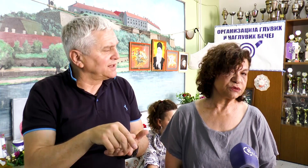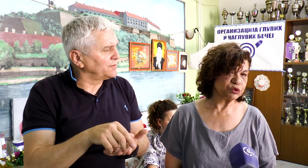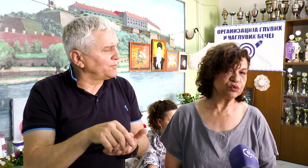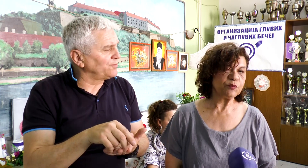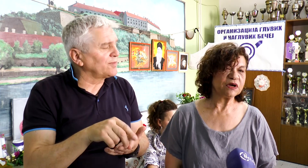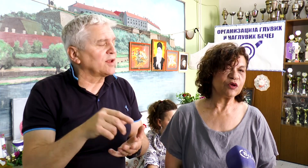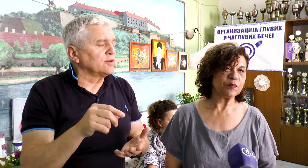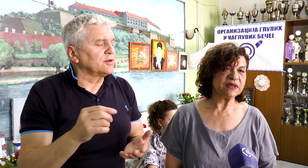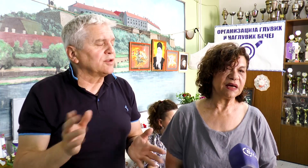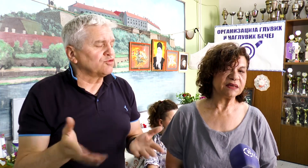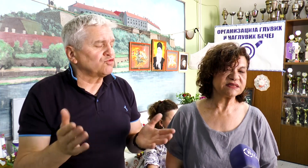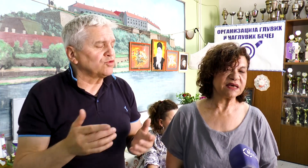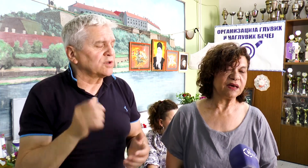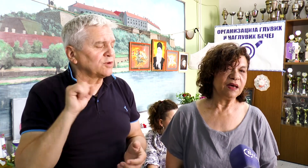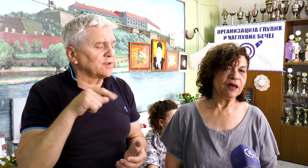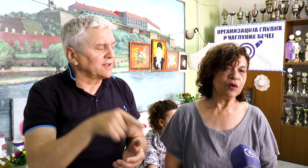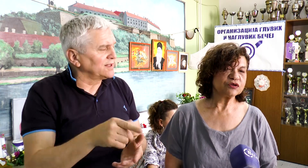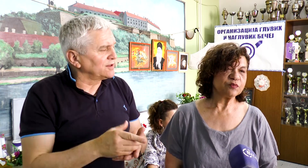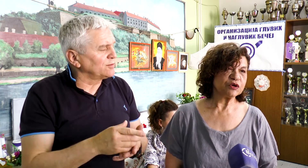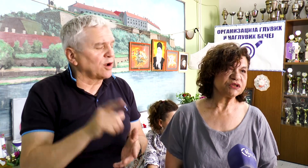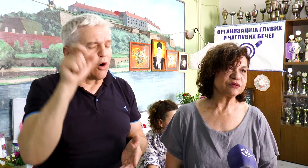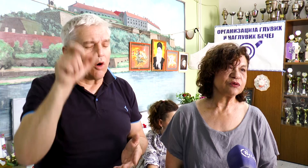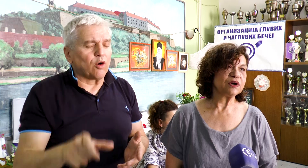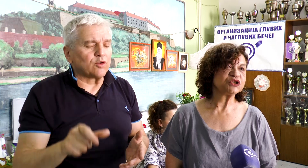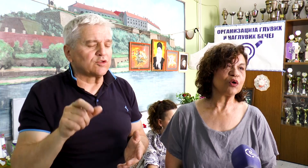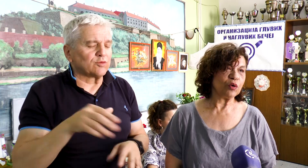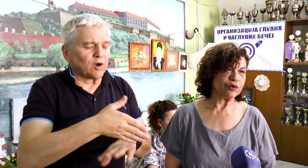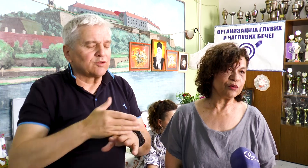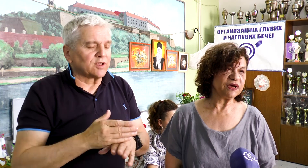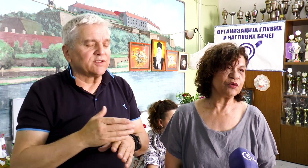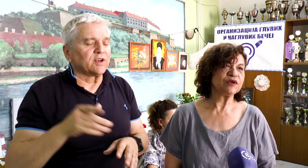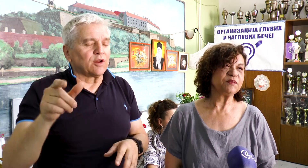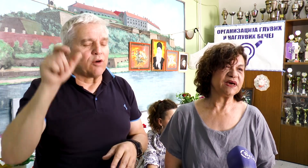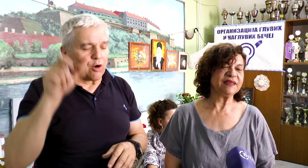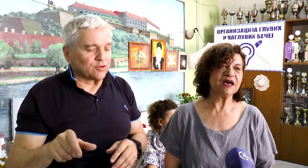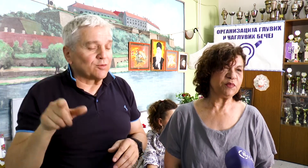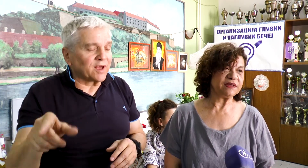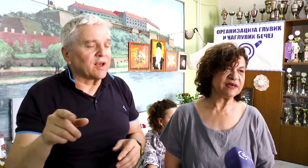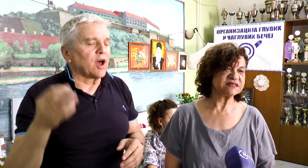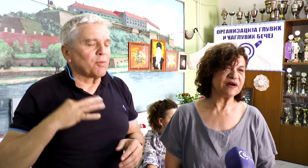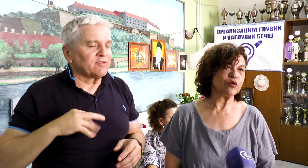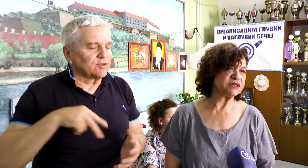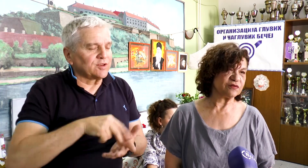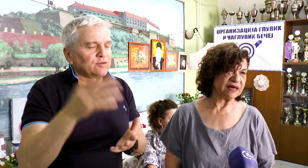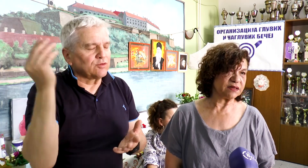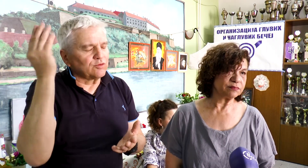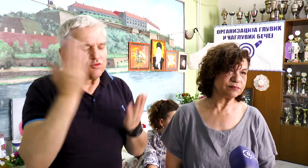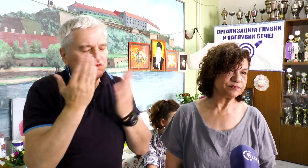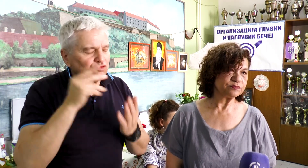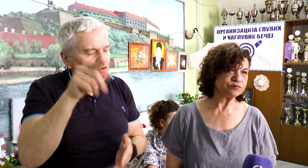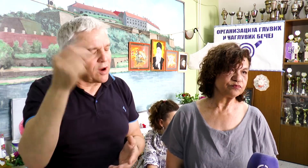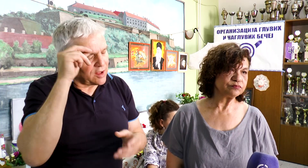da žudimo ka tome da se osobe oštećenog sluha školuju. I to nam je najbitnija stvar,